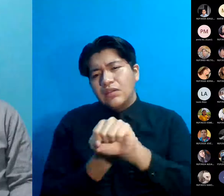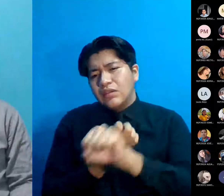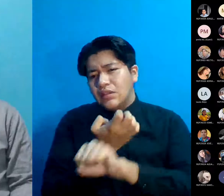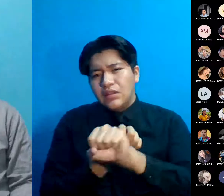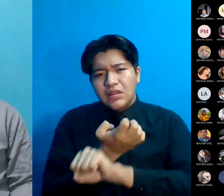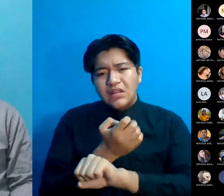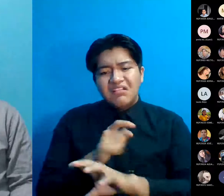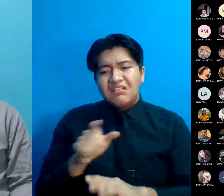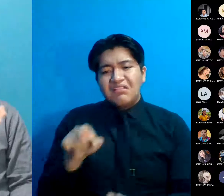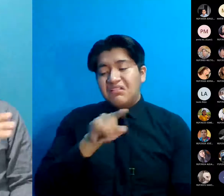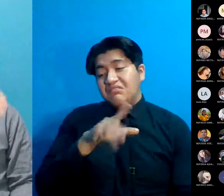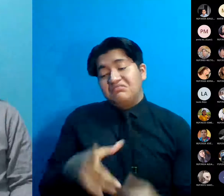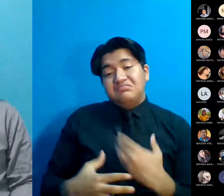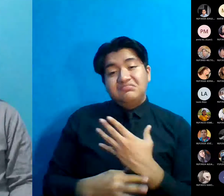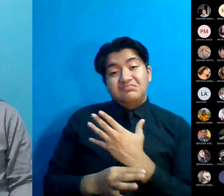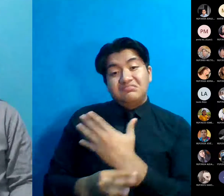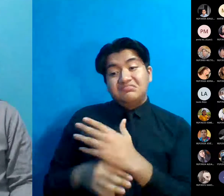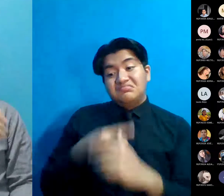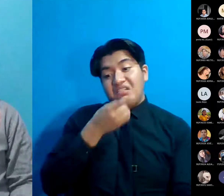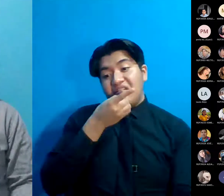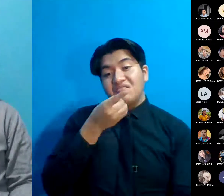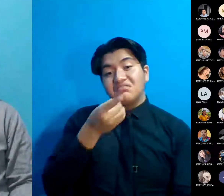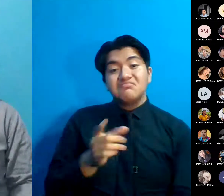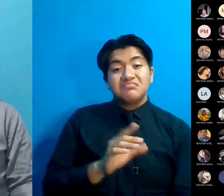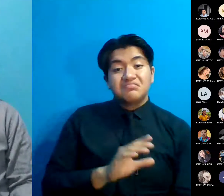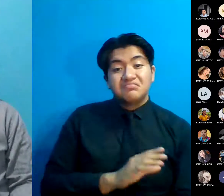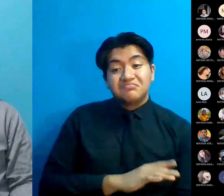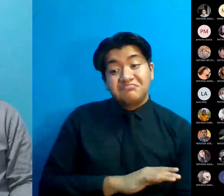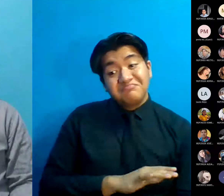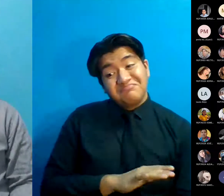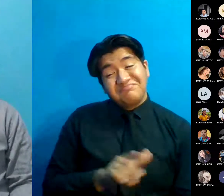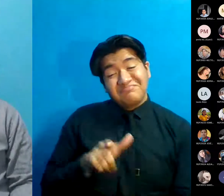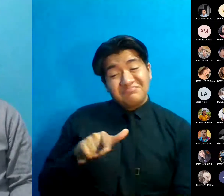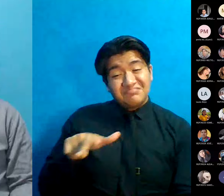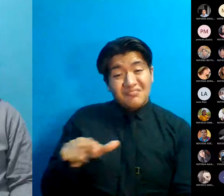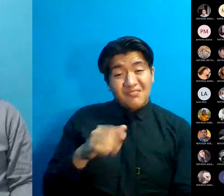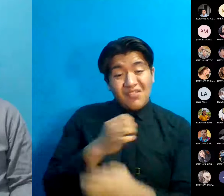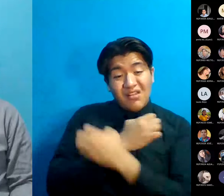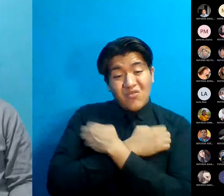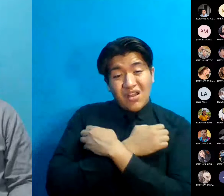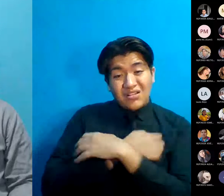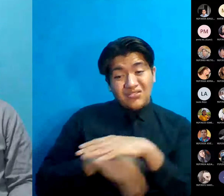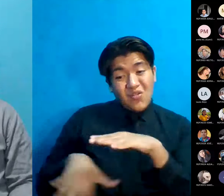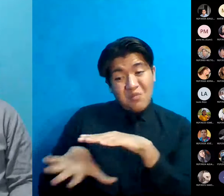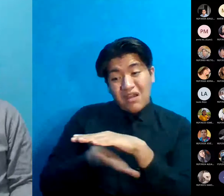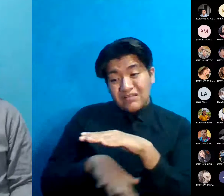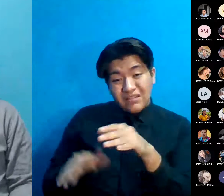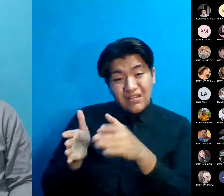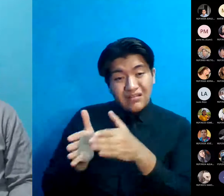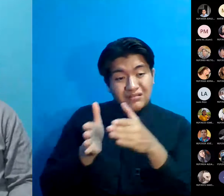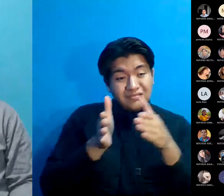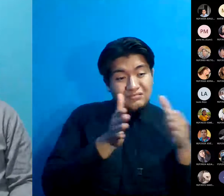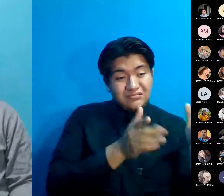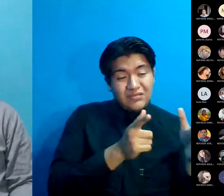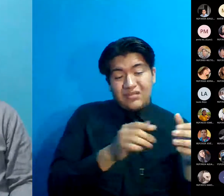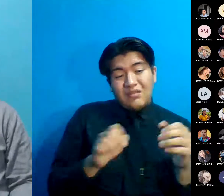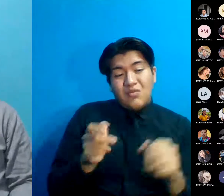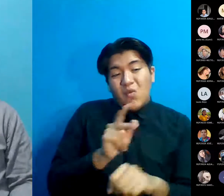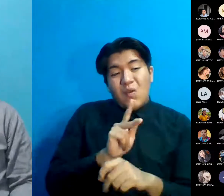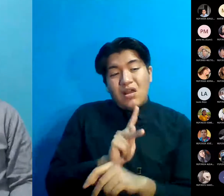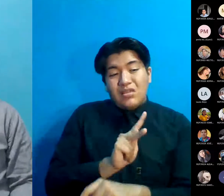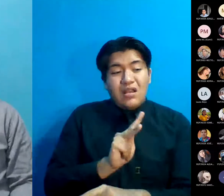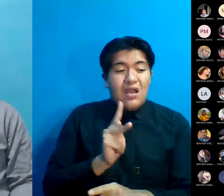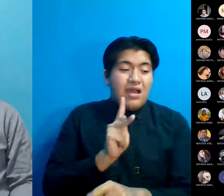dicen, pues, de la educación básica a la intermedia, o sea, es decir, hasta la prepa.